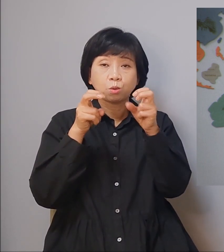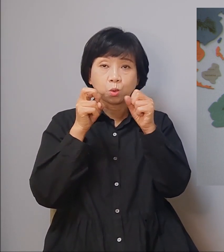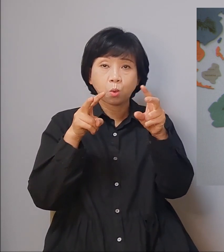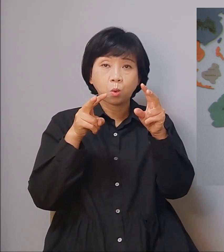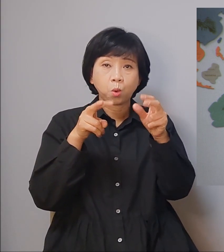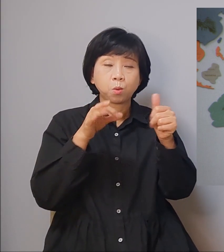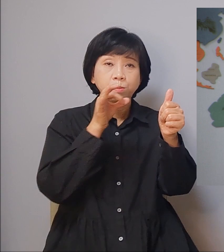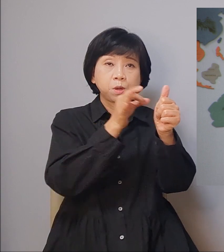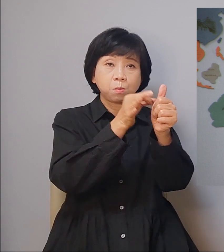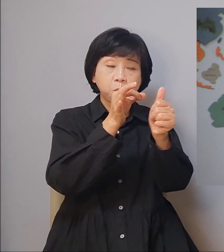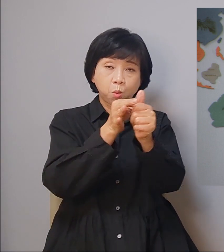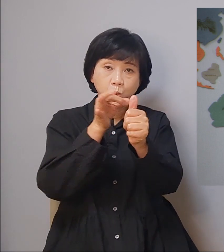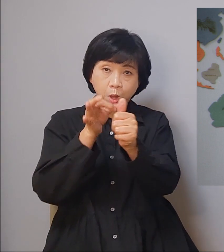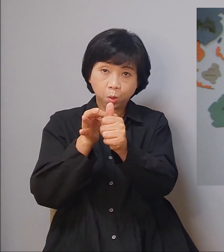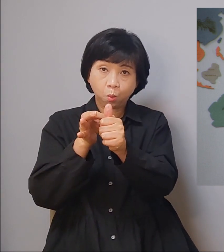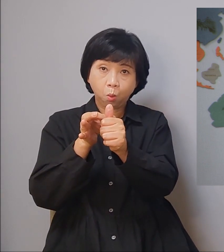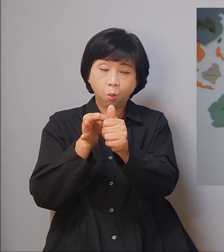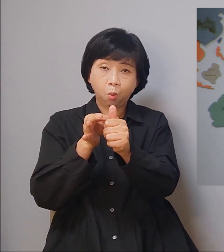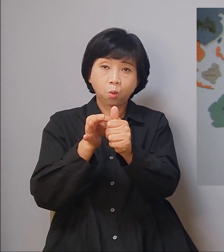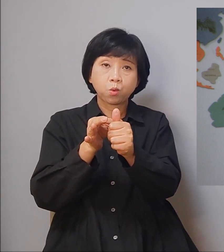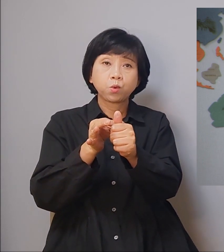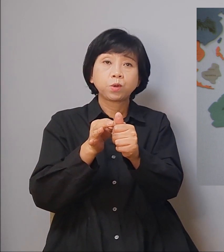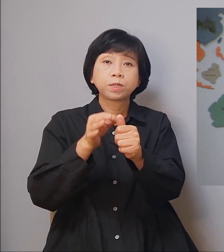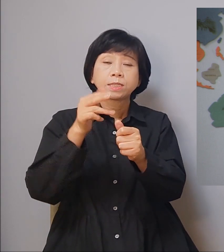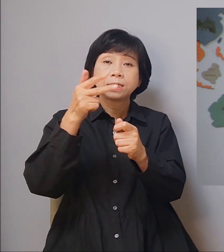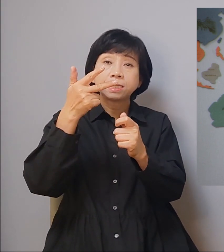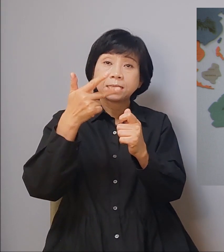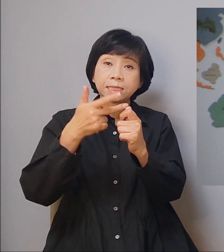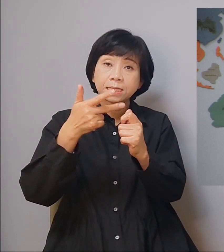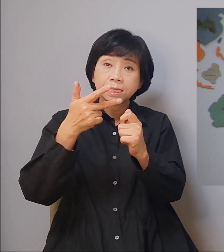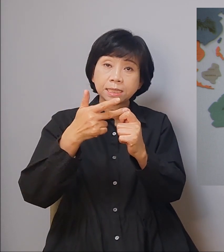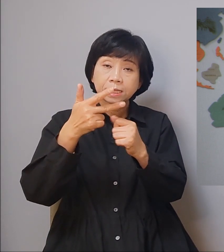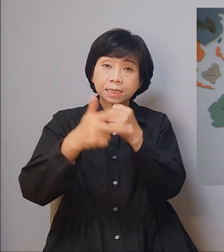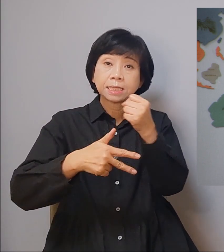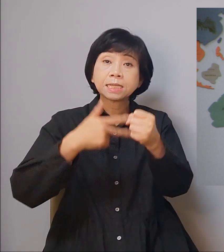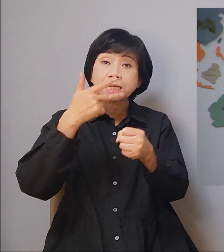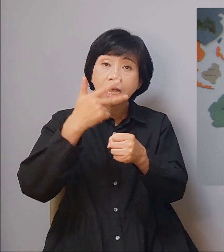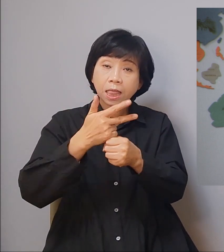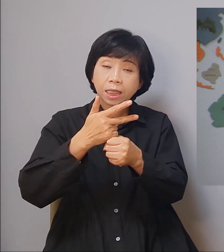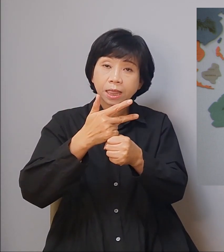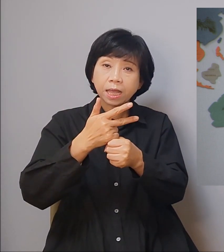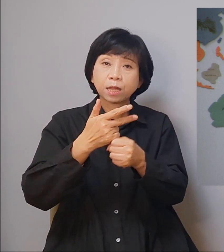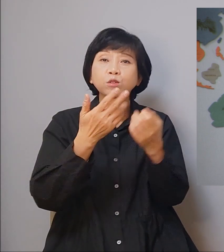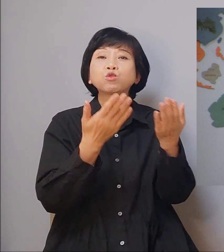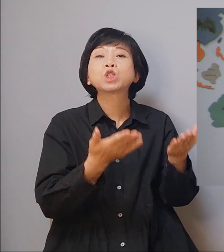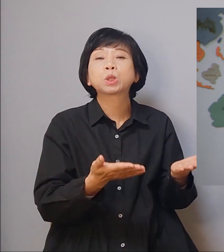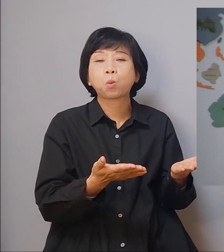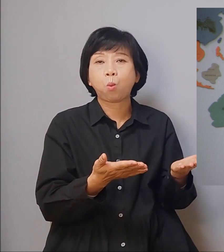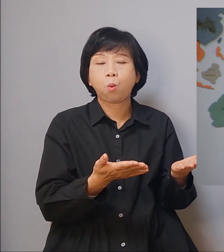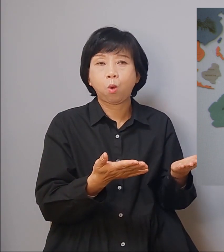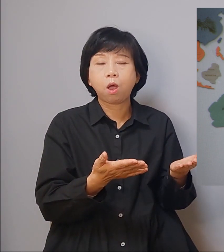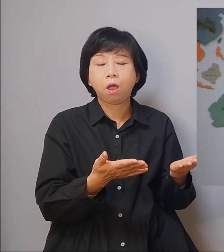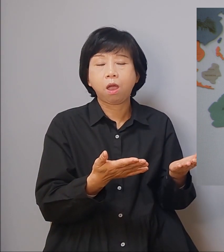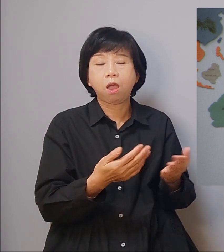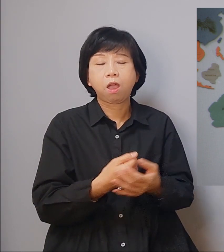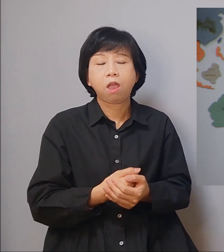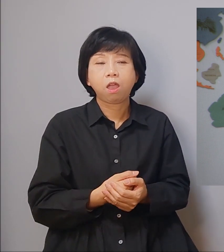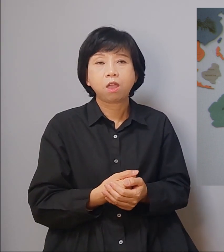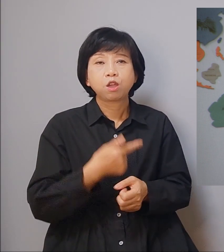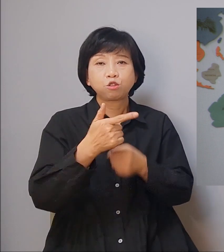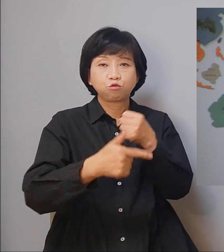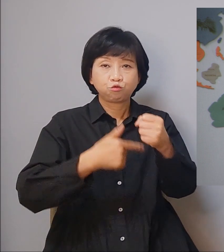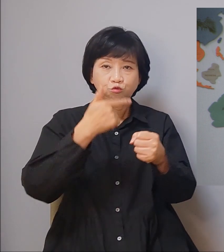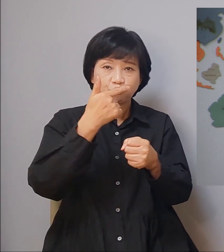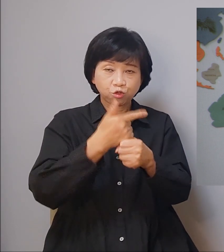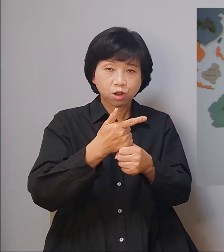차에는 한 해를 쉬도록 하겠습니다. 그래서 내년 2023년에 6년 차 되시고 7년 차 되시는 분들은